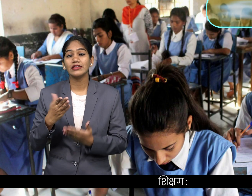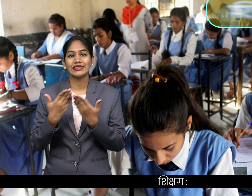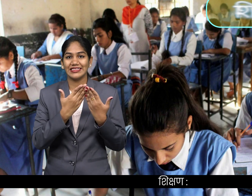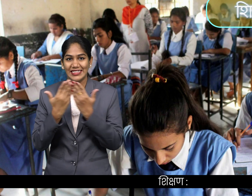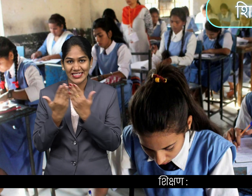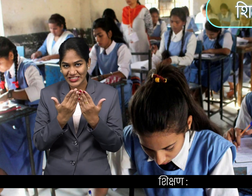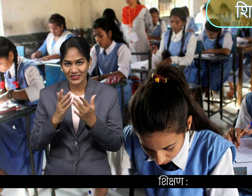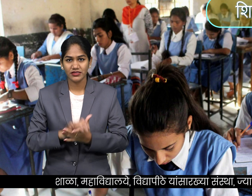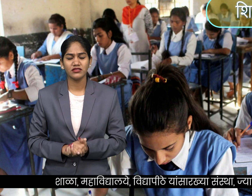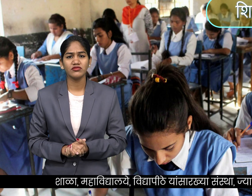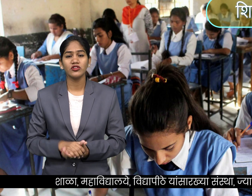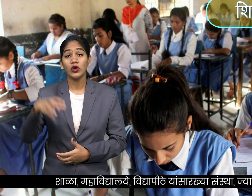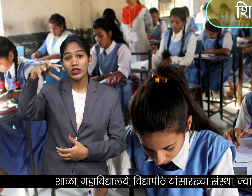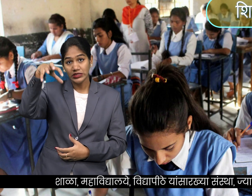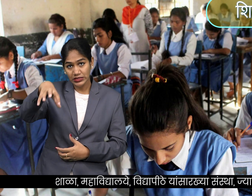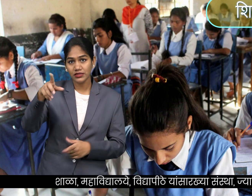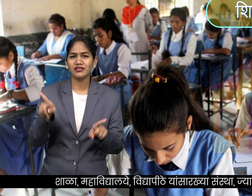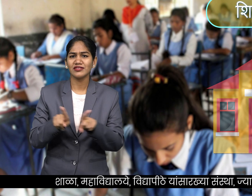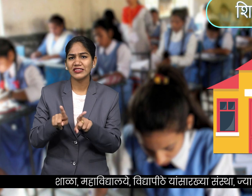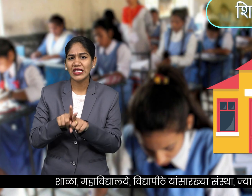शिक्षण, शाळा,